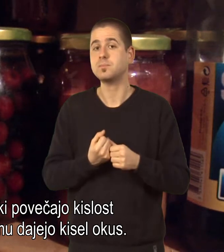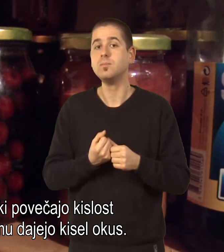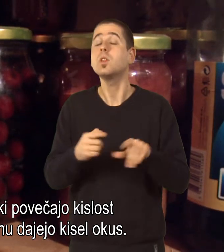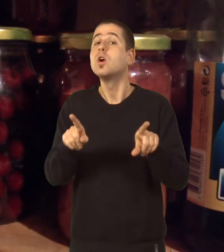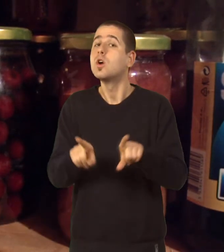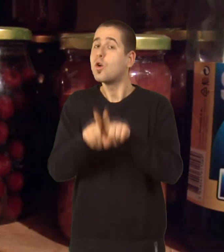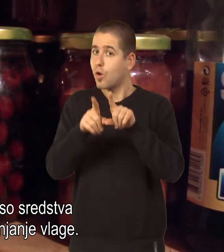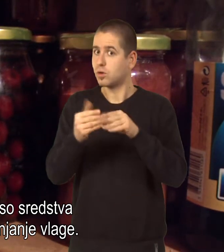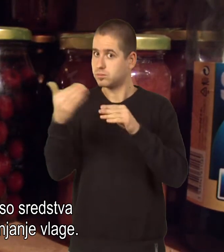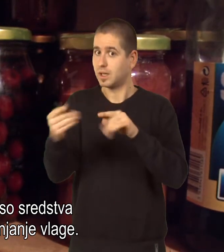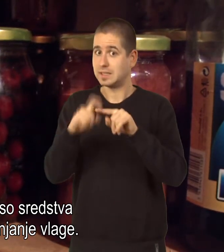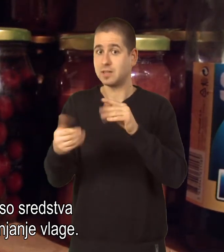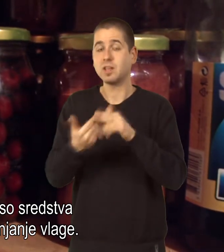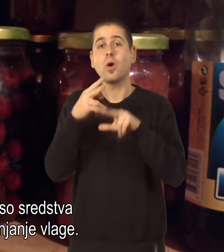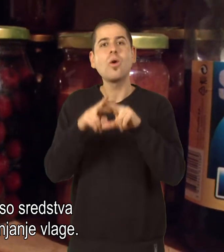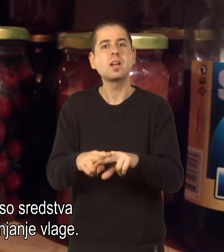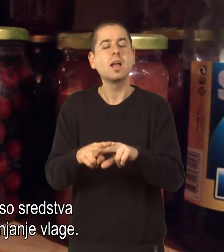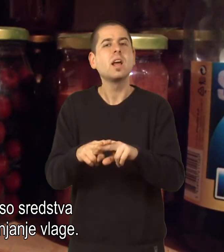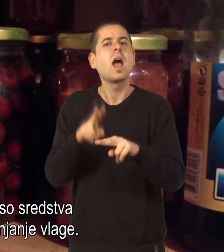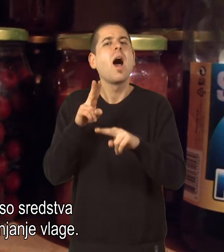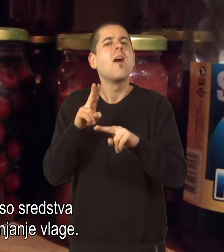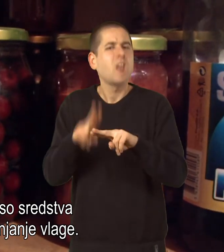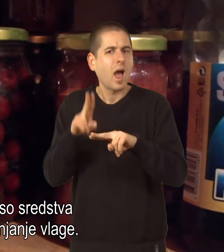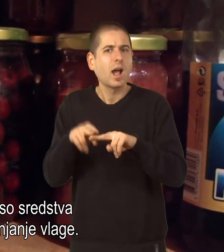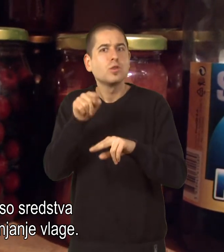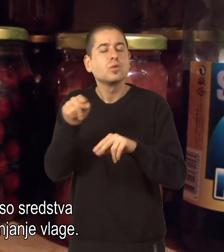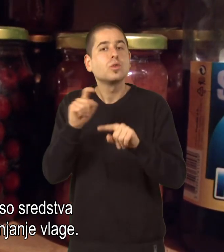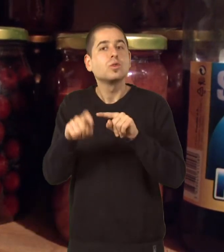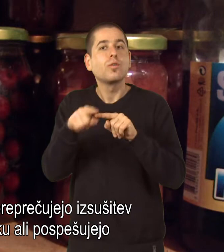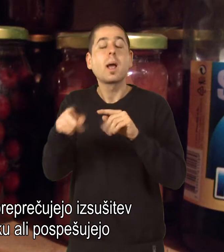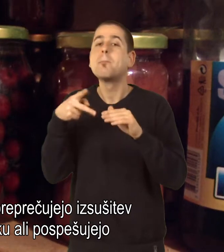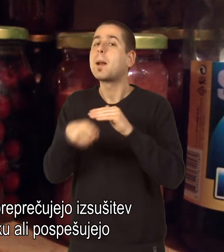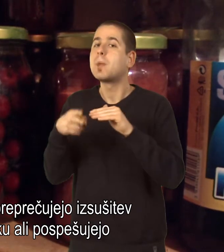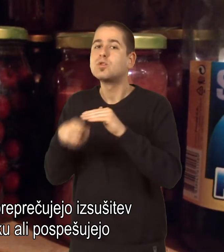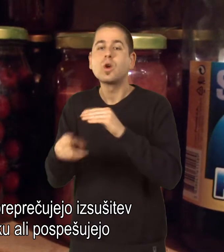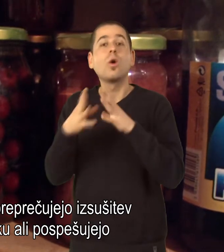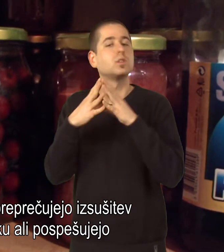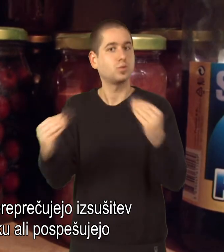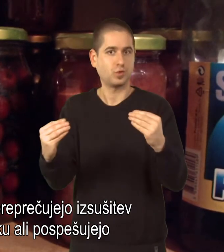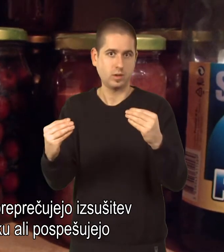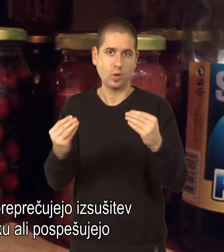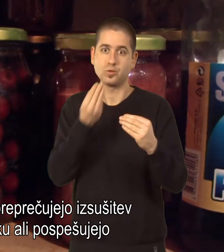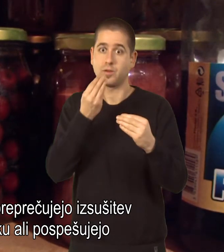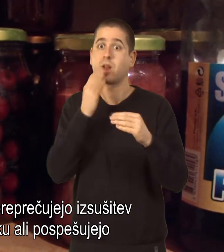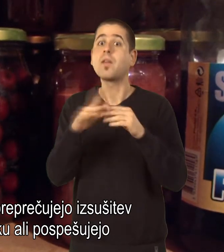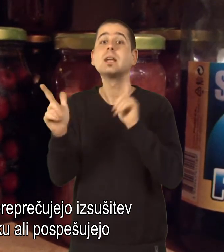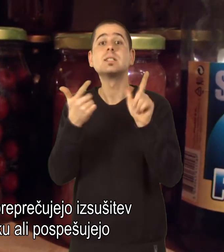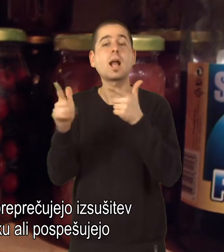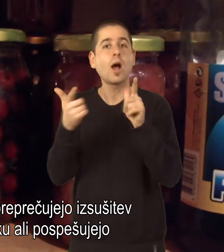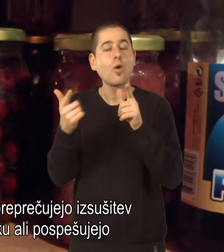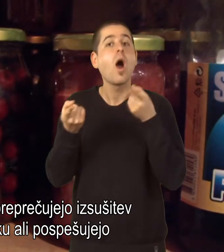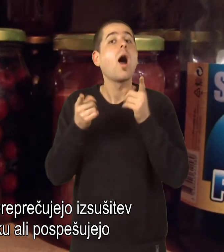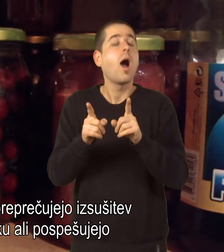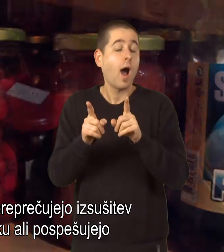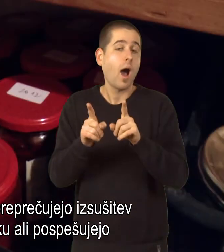okus. Kot sredstva za ohranjanje vlage, to so snovi, ki preprečujejo izsušitev živila